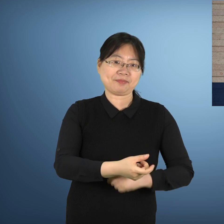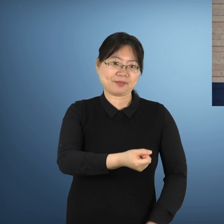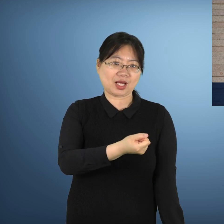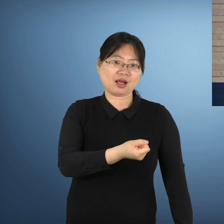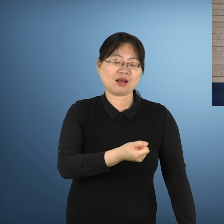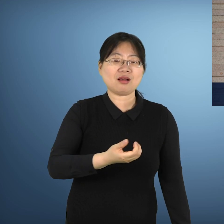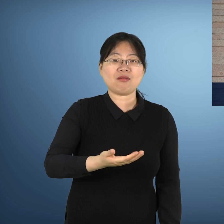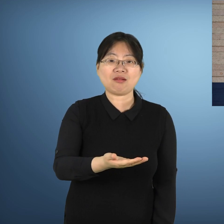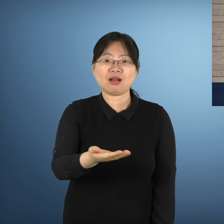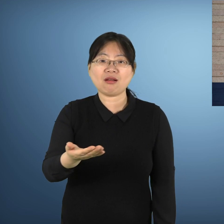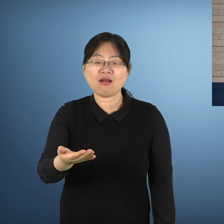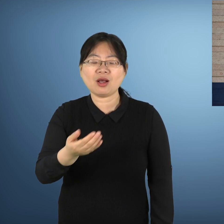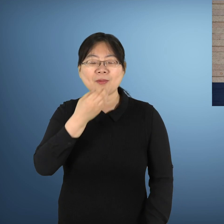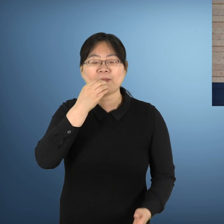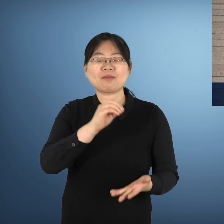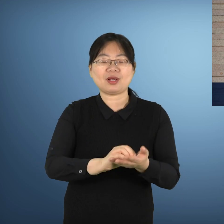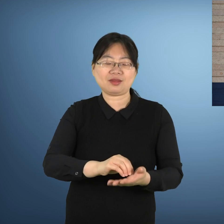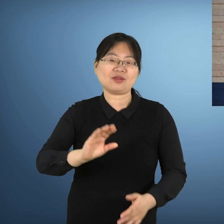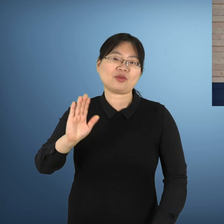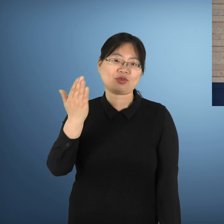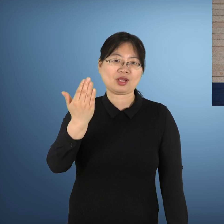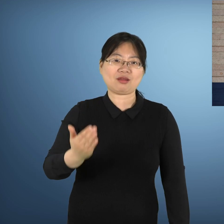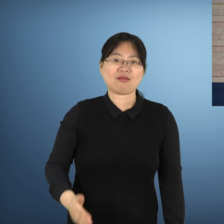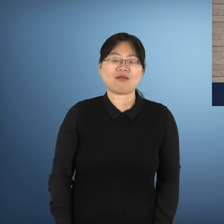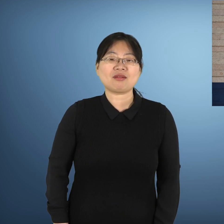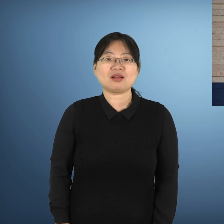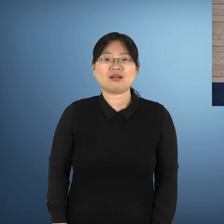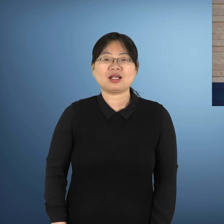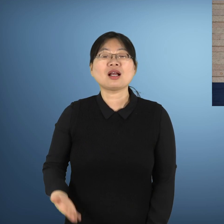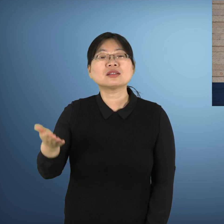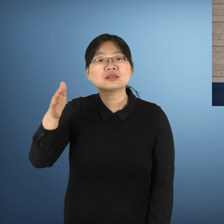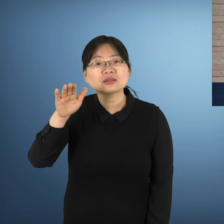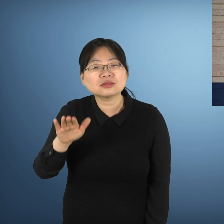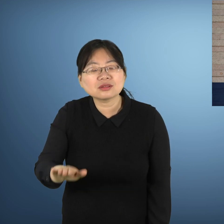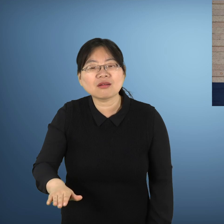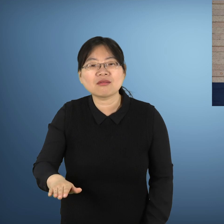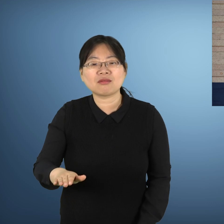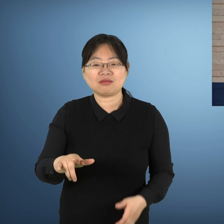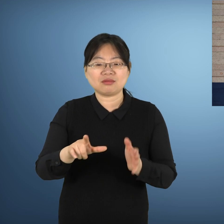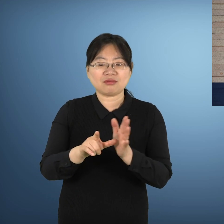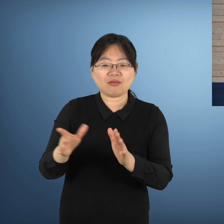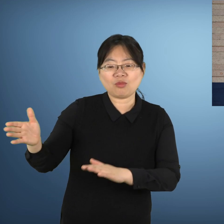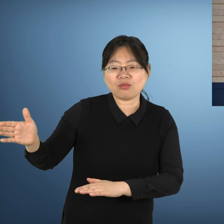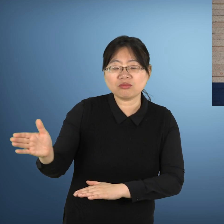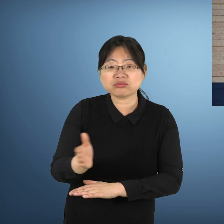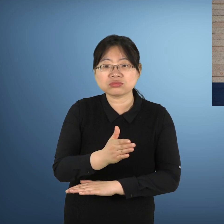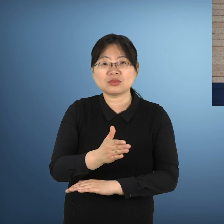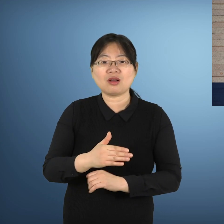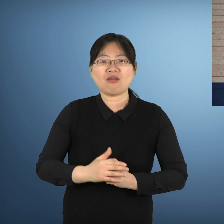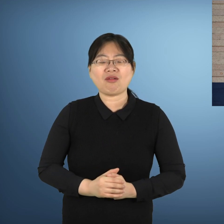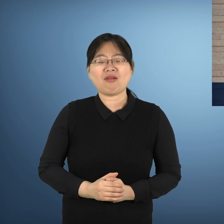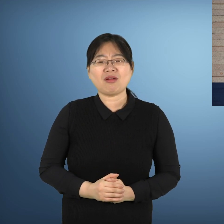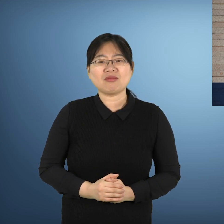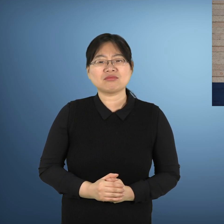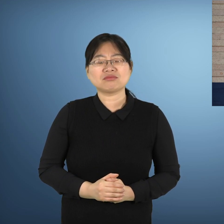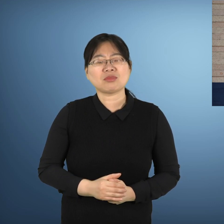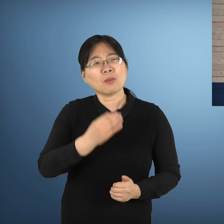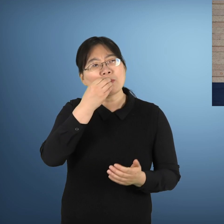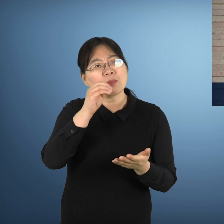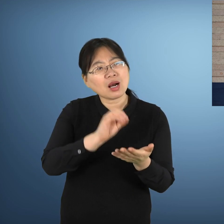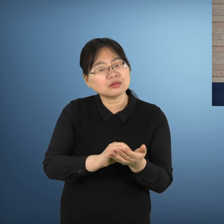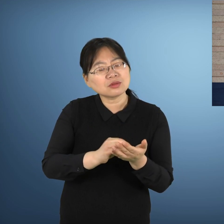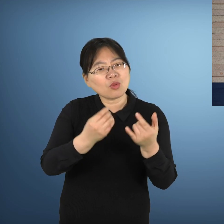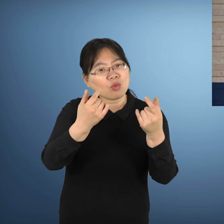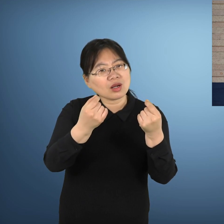너는 반석이 될 것이다. 그런데 그때부터 사실상 아직 반석